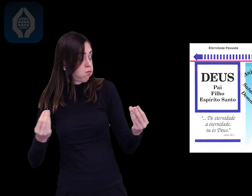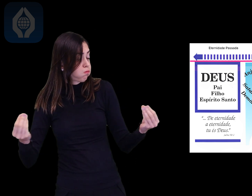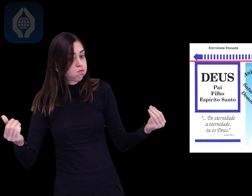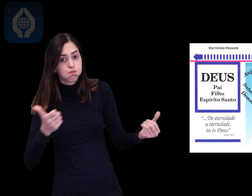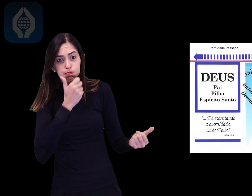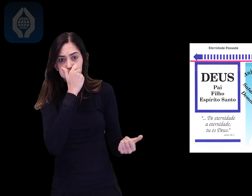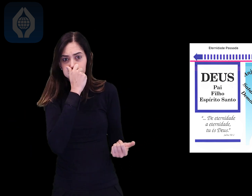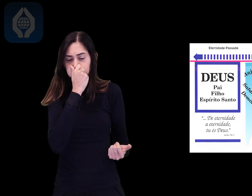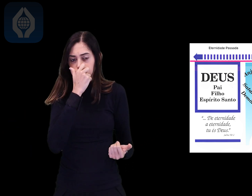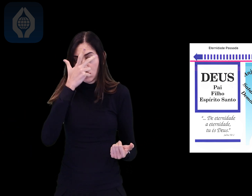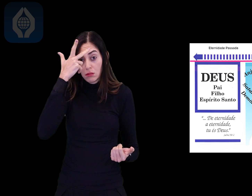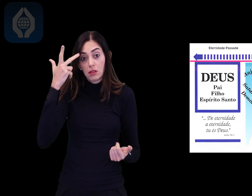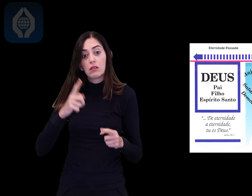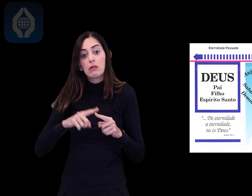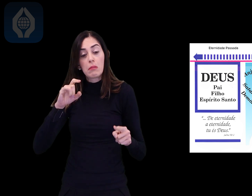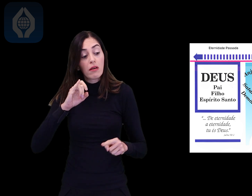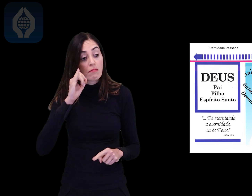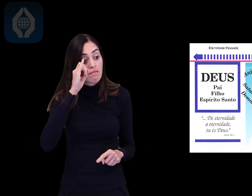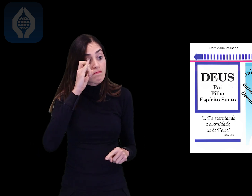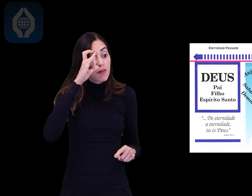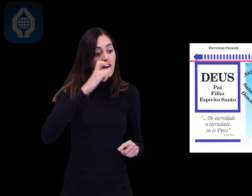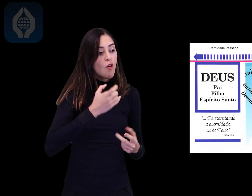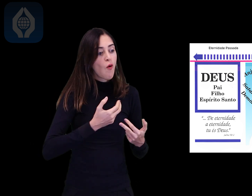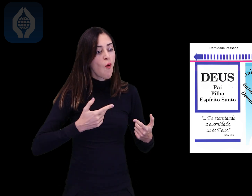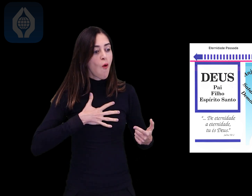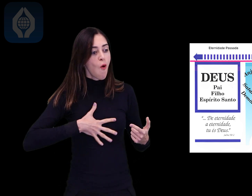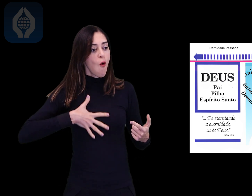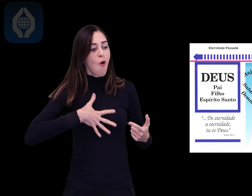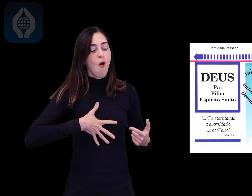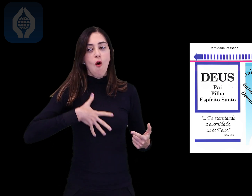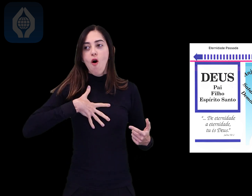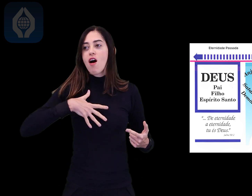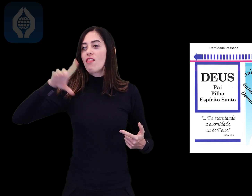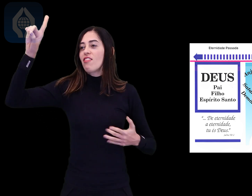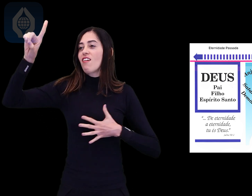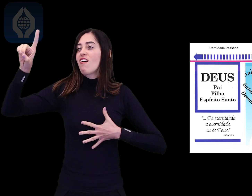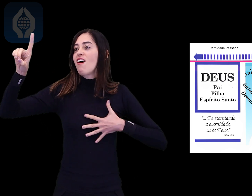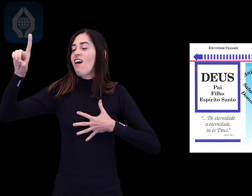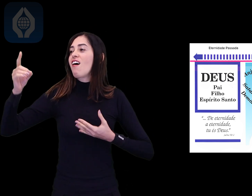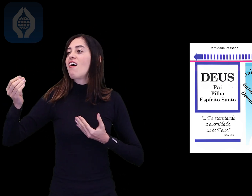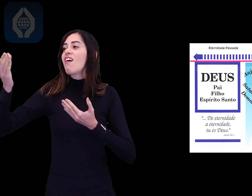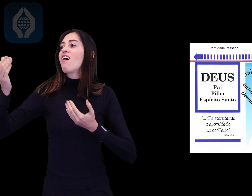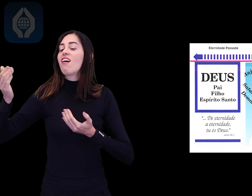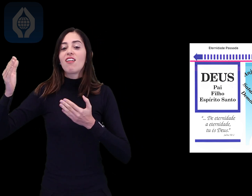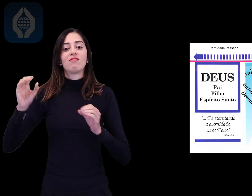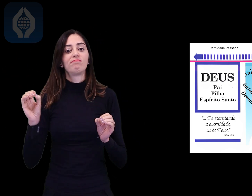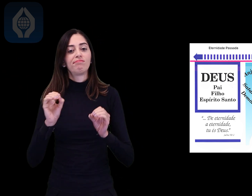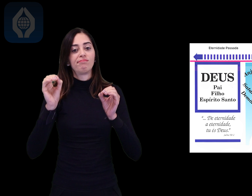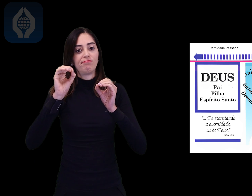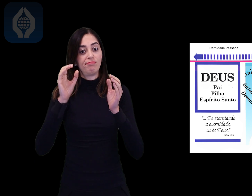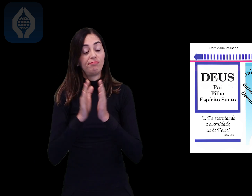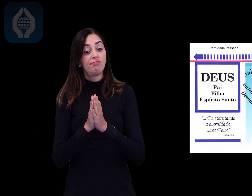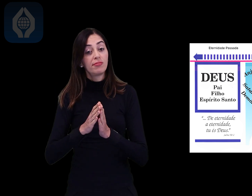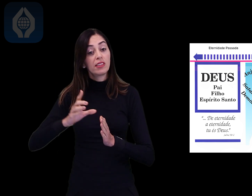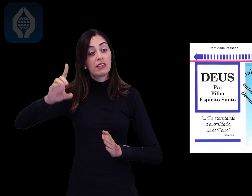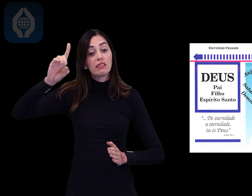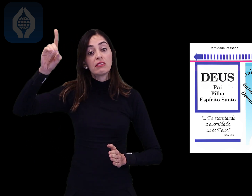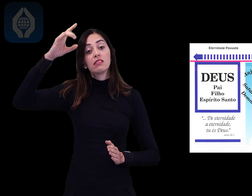se interessavam em agradar a Deus. D. Deus e Espírito Santo estava tentando convencer